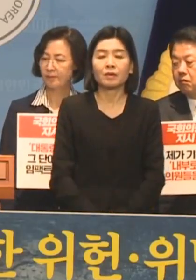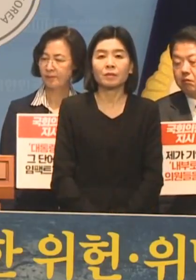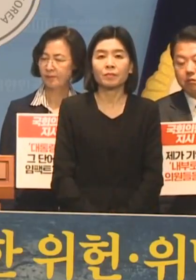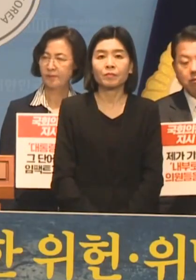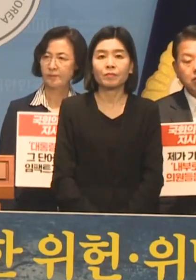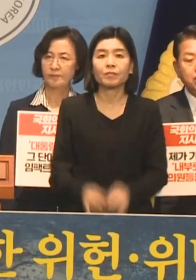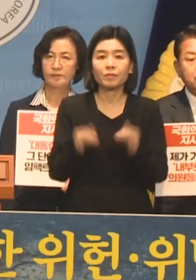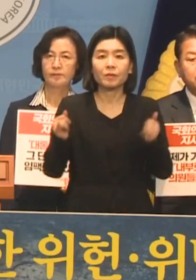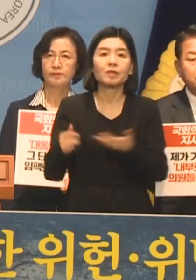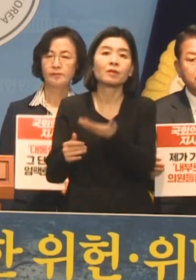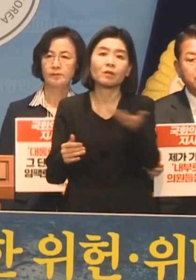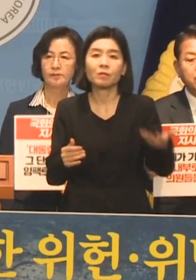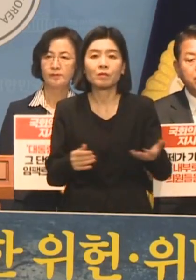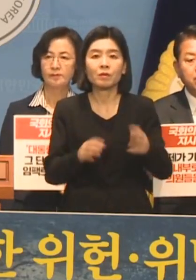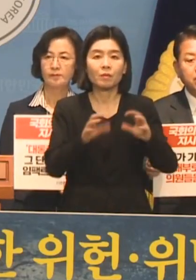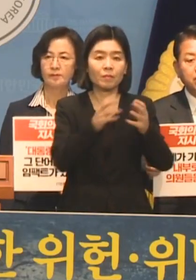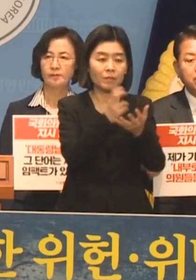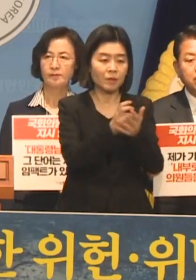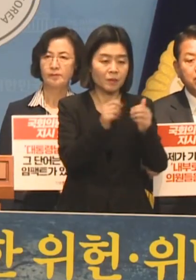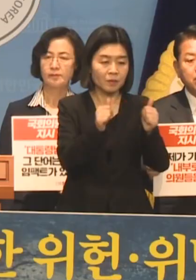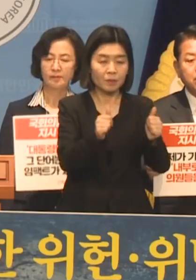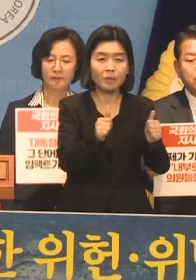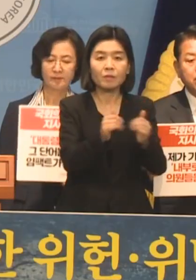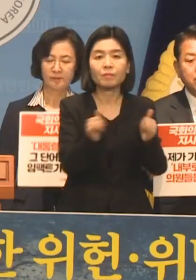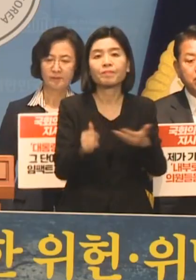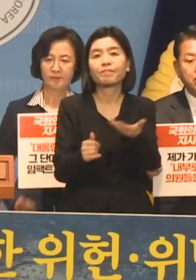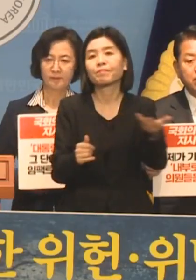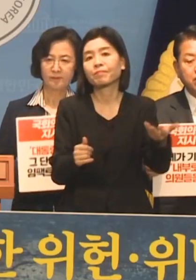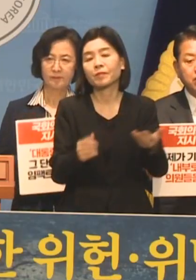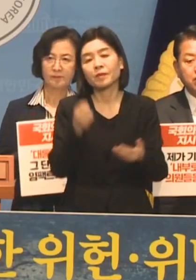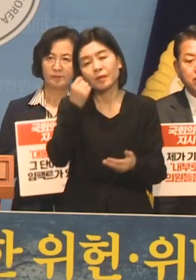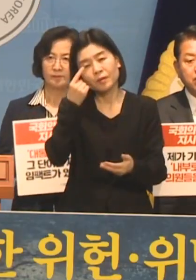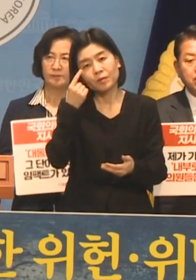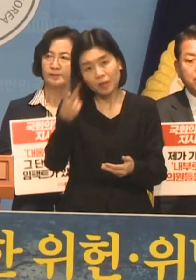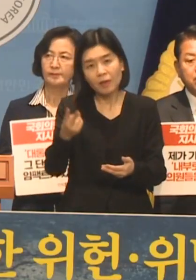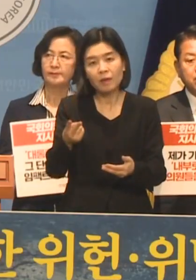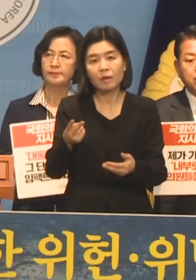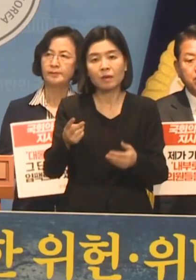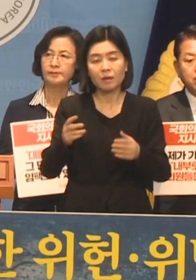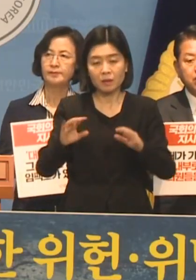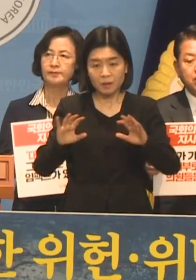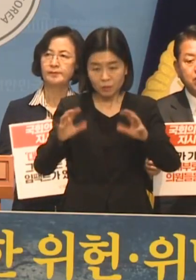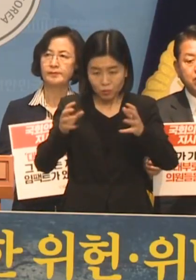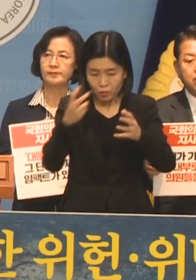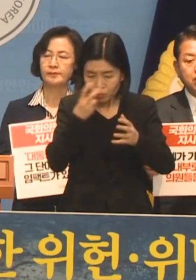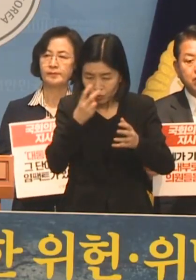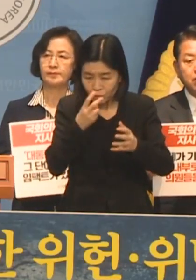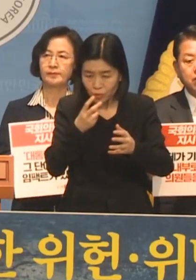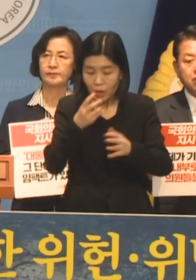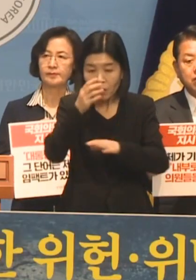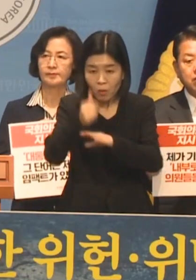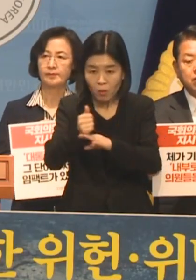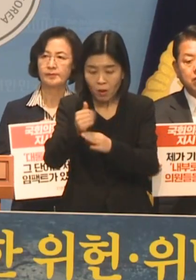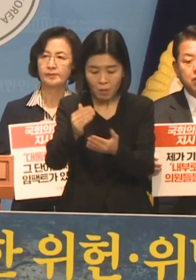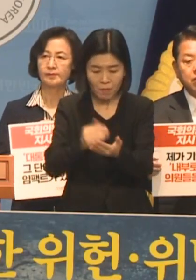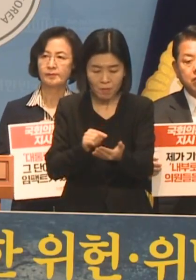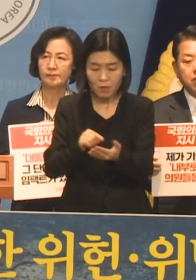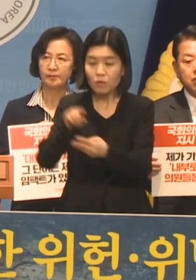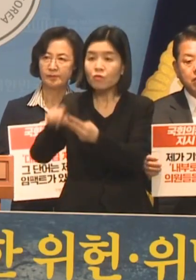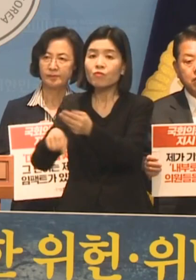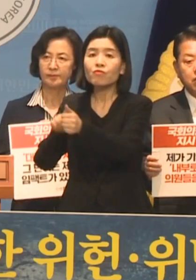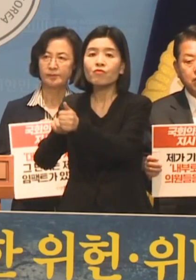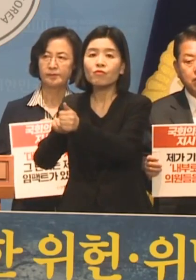국민 여러분 그리고 헌법재판관 여러분, 2달간의 내란 국정조사 활동 결과만으로도 윤석열이